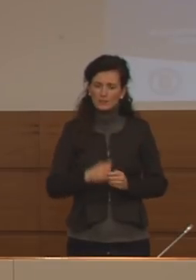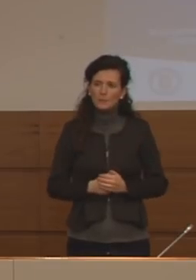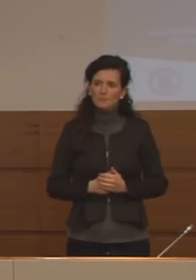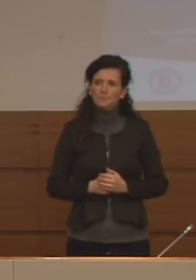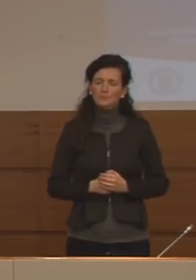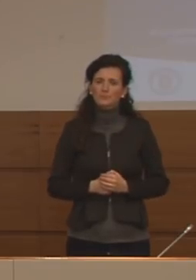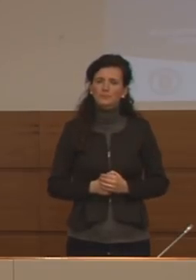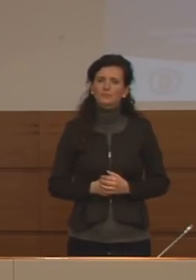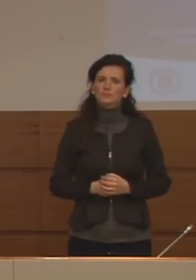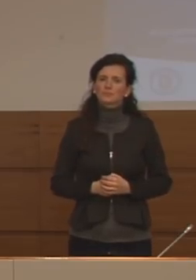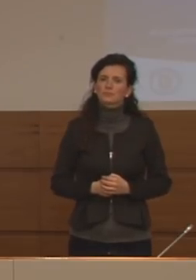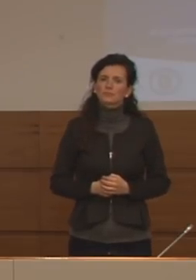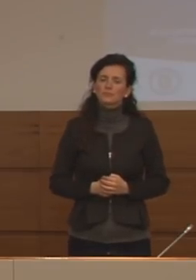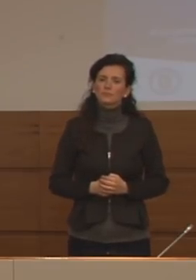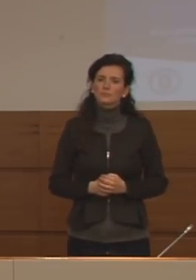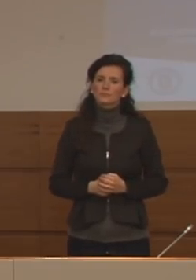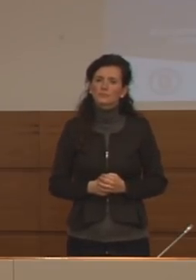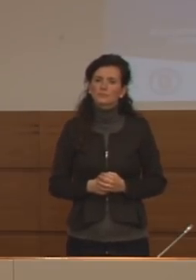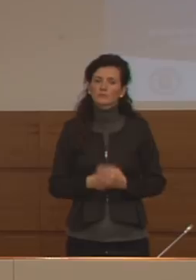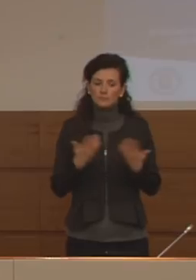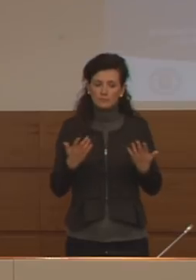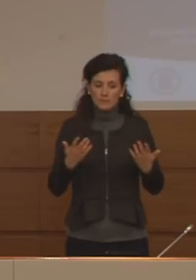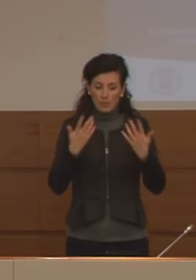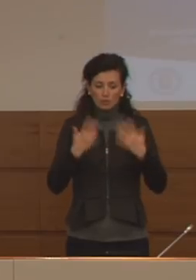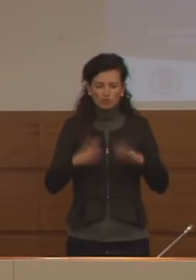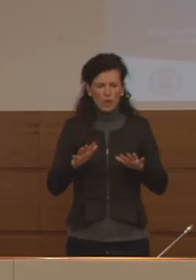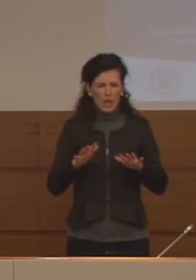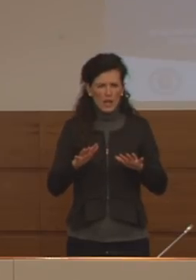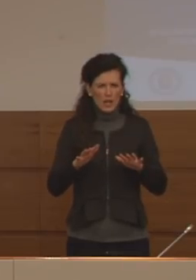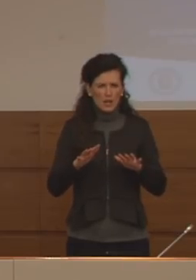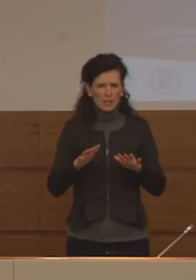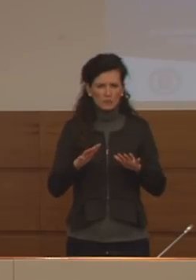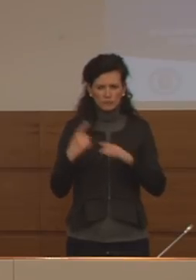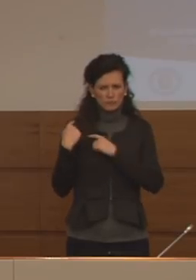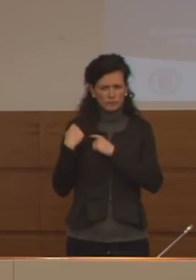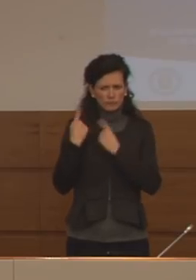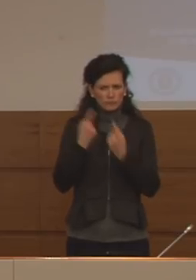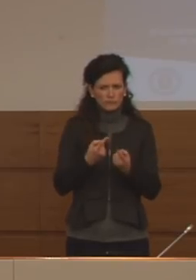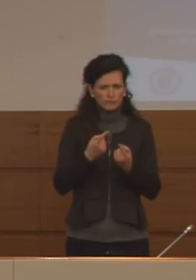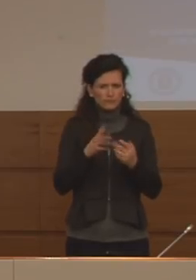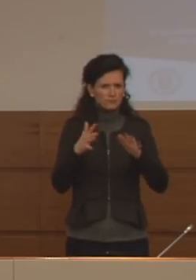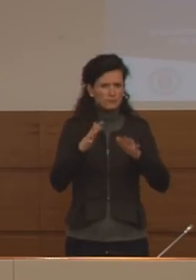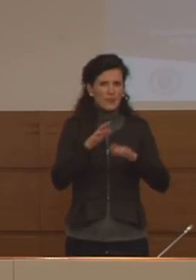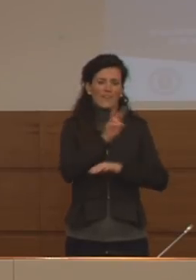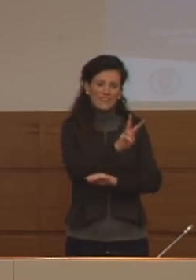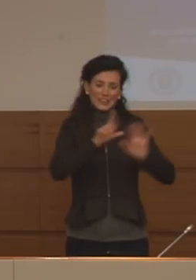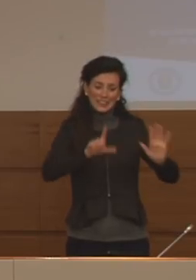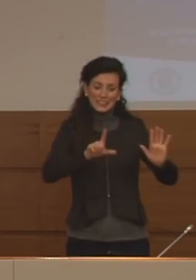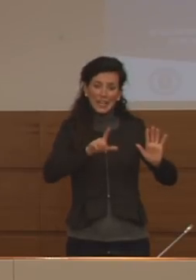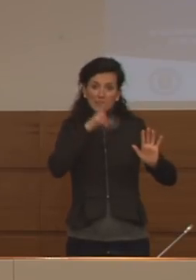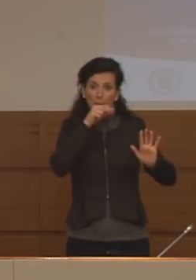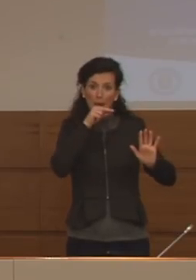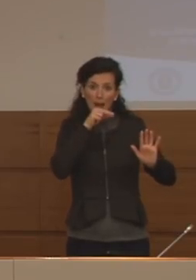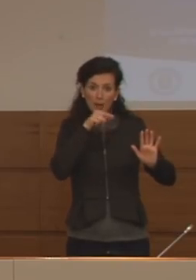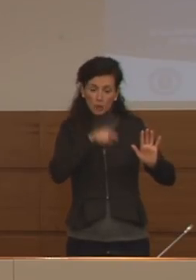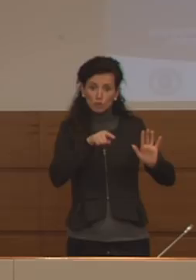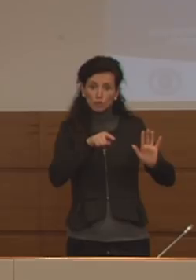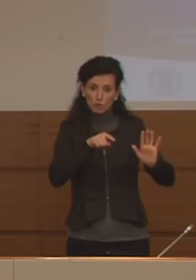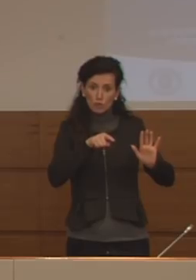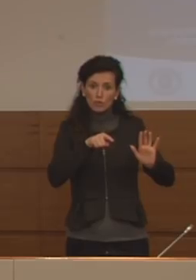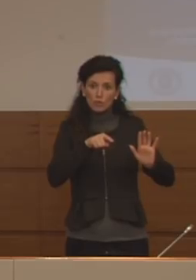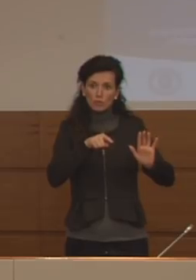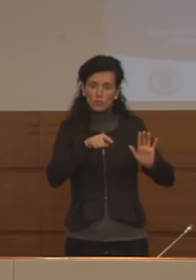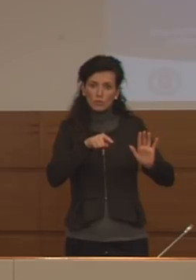qualche giorno almeno dal 27 di marzo noi stiamo assistendo a